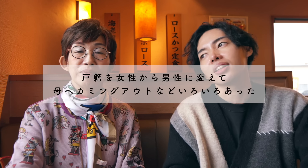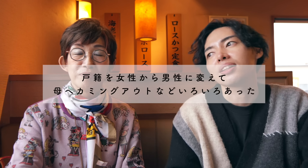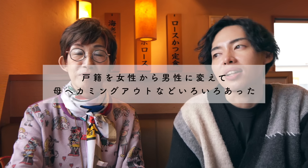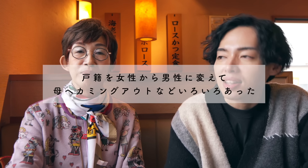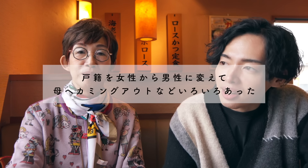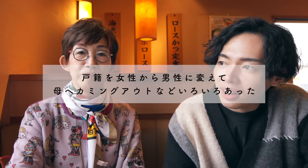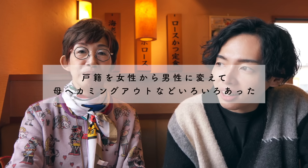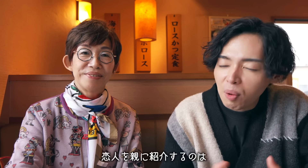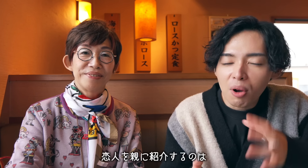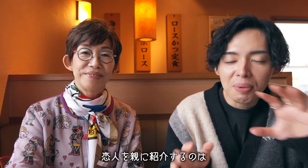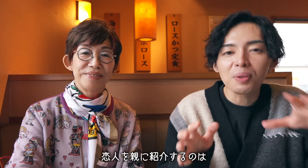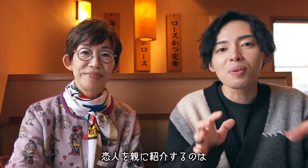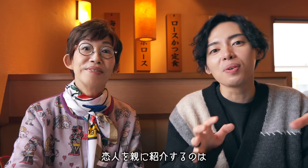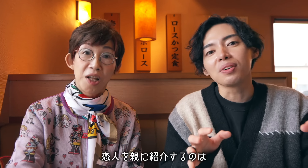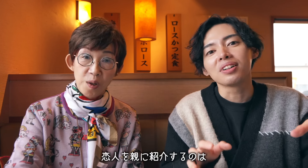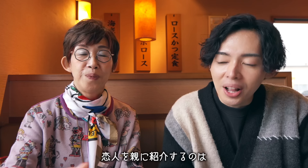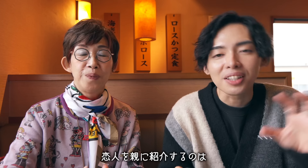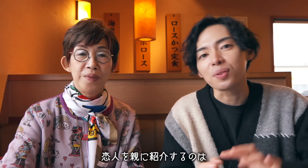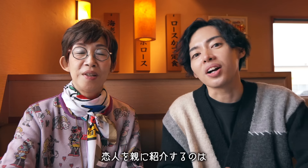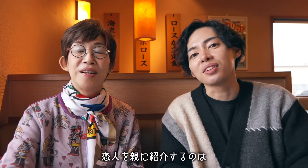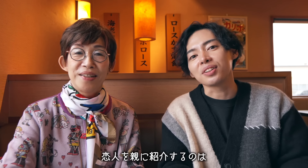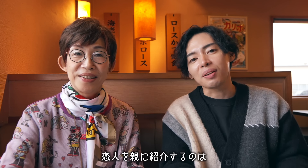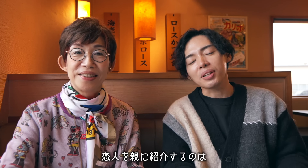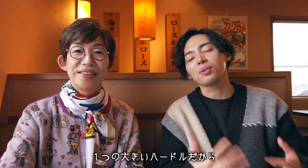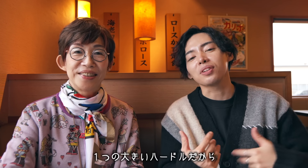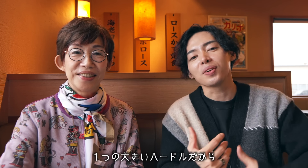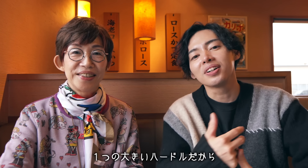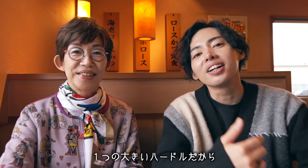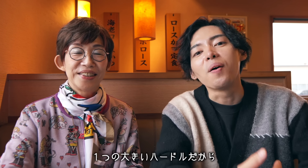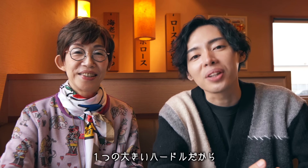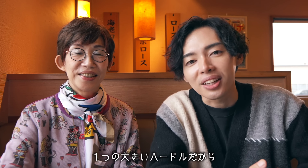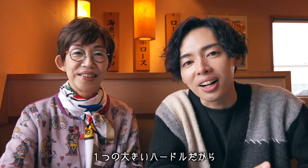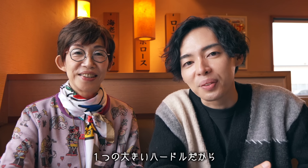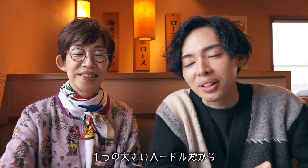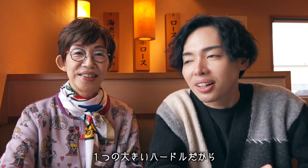ったし、恋人を親に紹介するってやっぱ一つの大きいハードルだから、